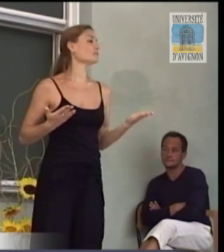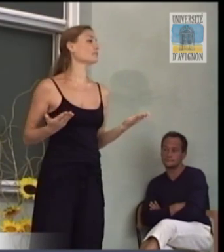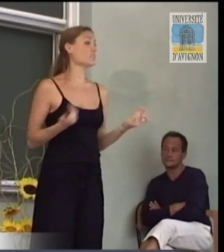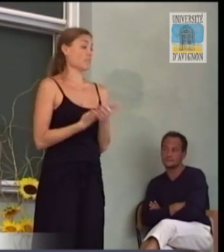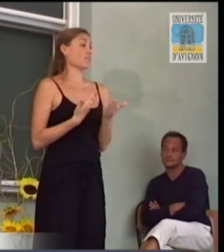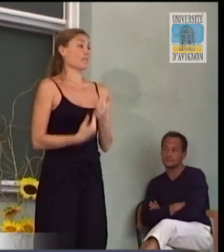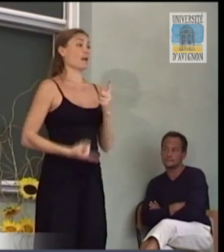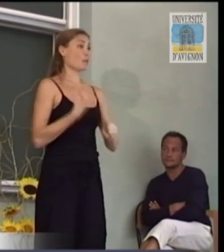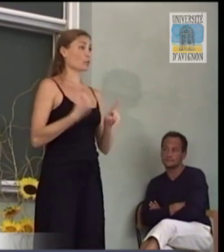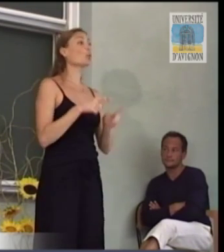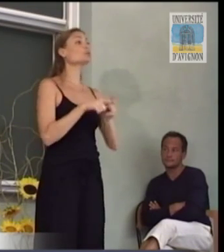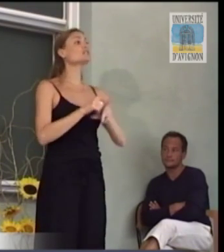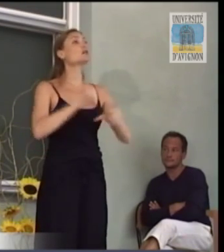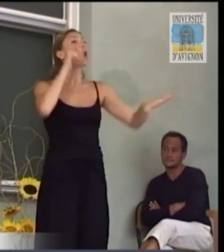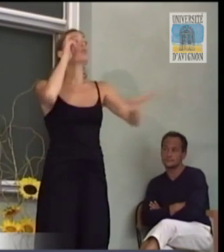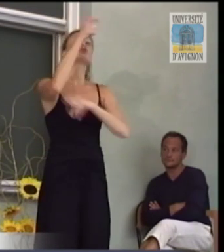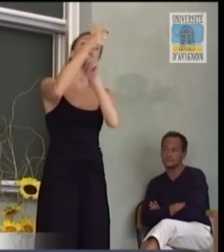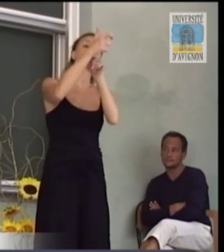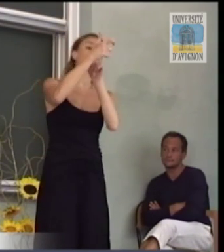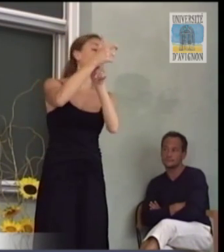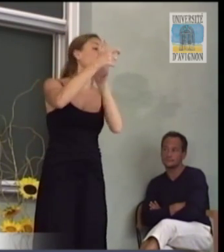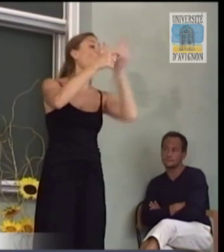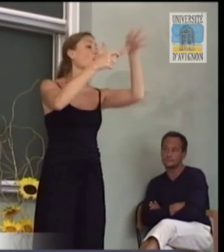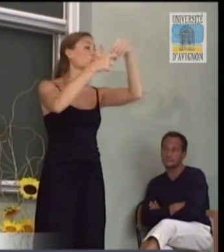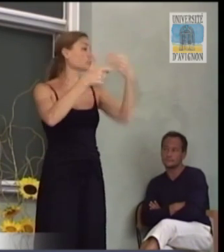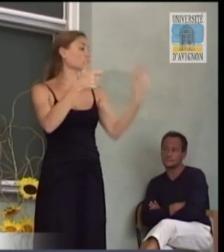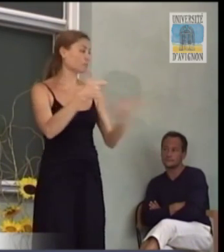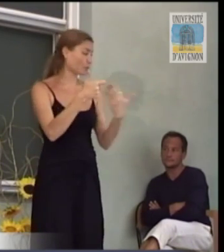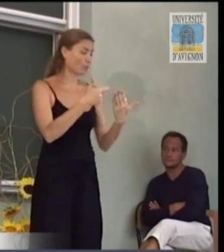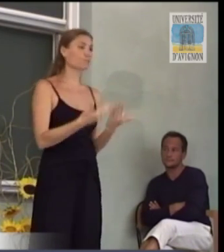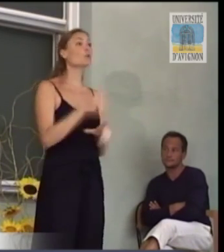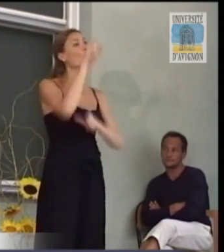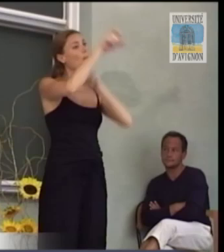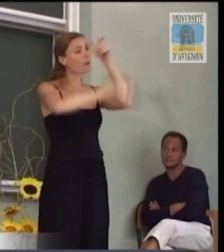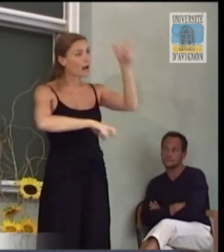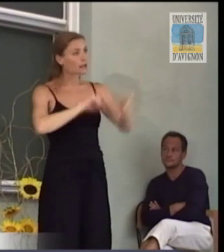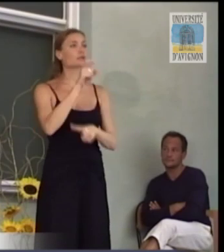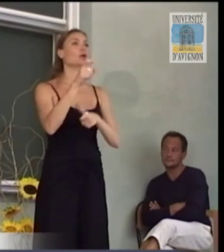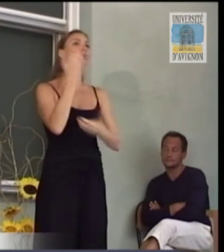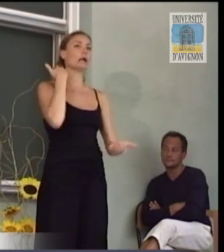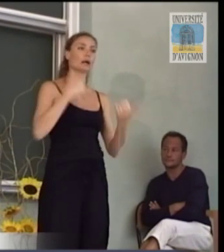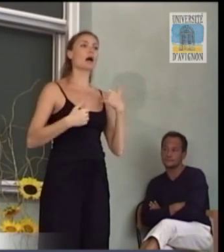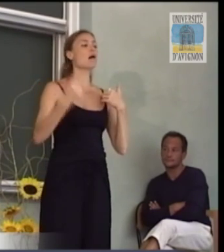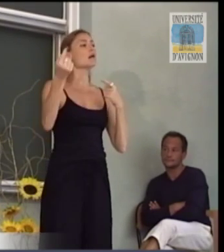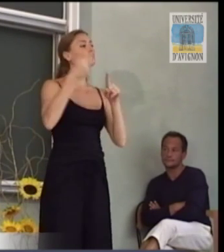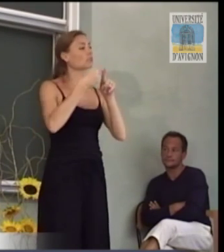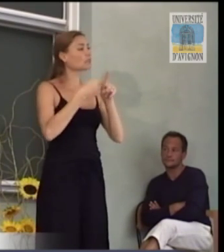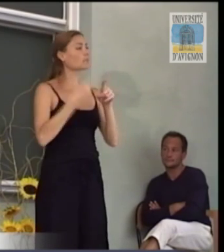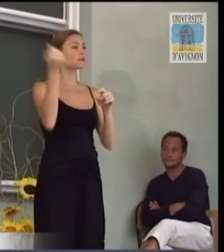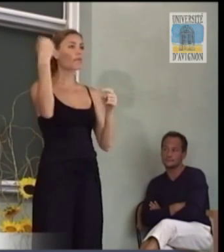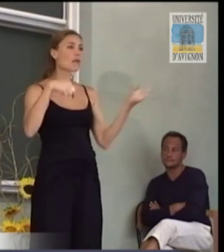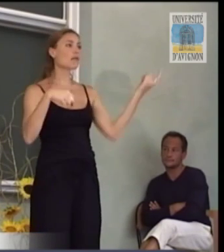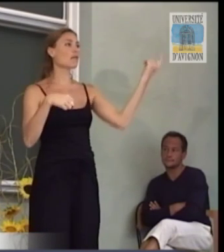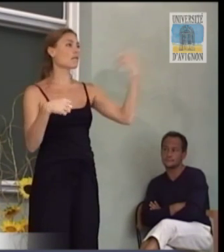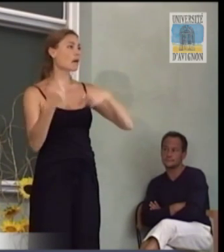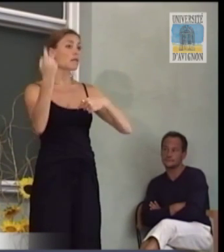chaîne de cohérence, puisque maintenant ces spectateurs commencent à venir, à s'identifier, nous expliquons aussi